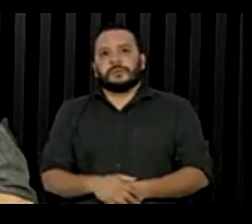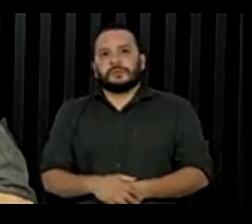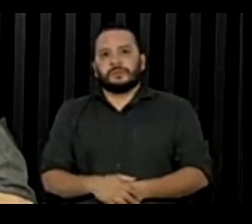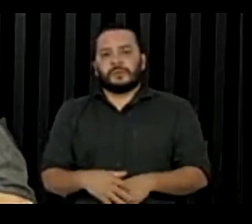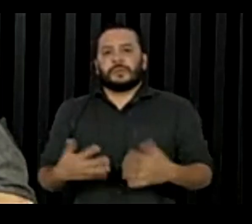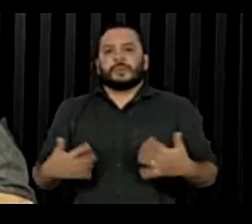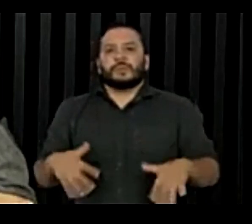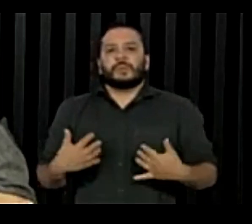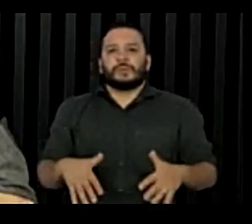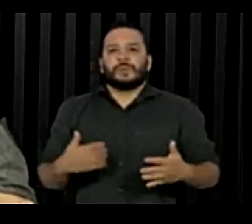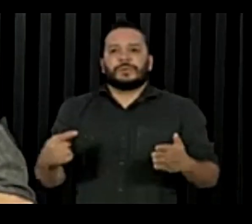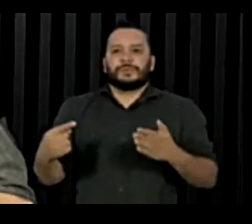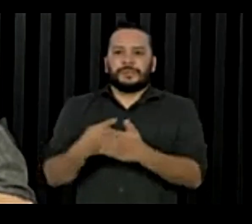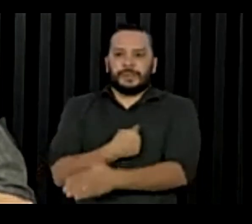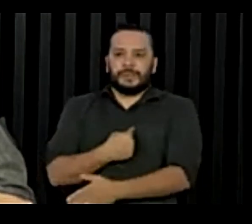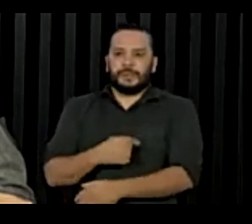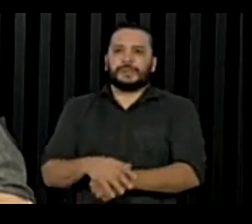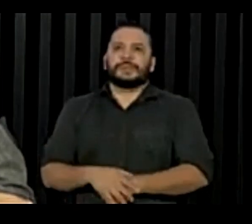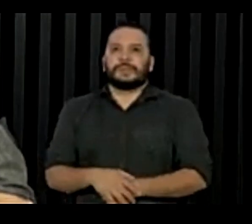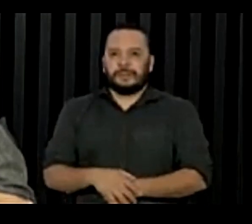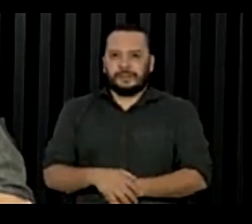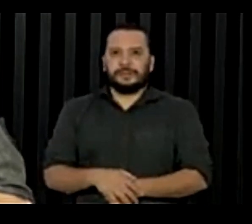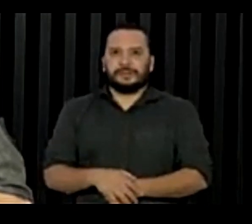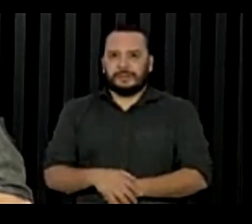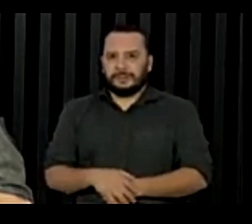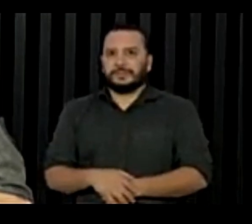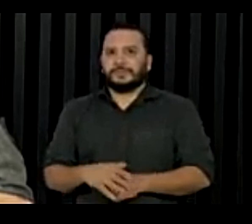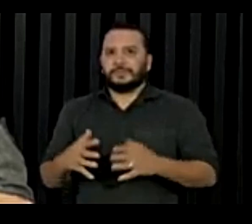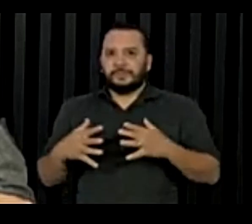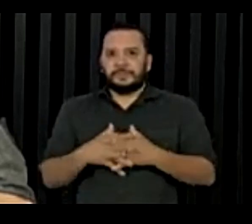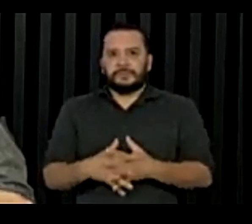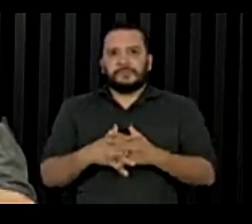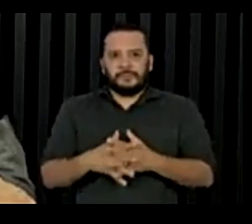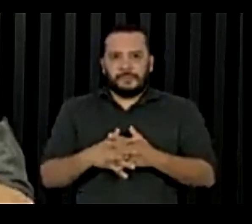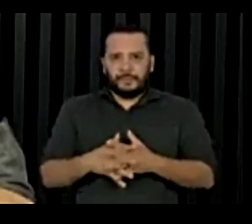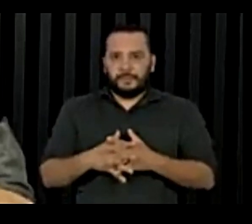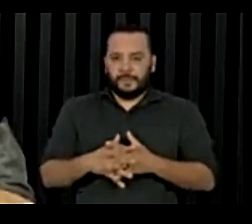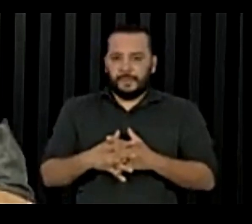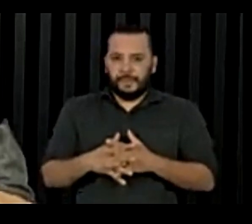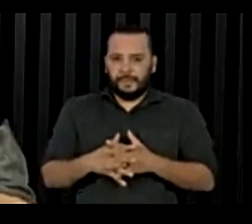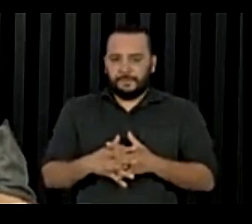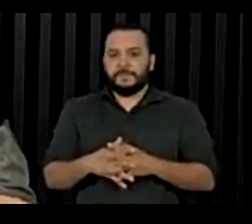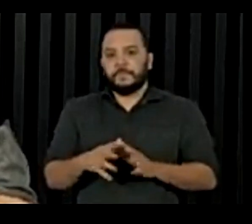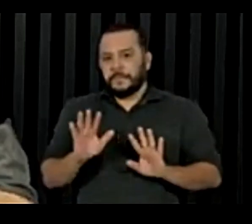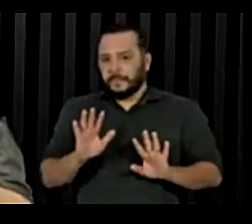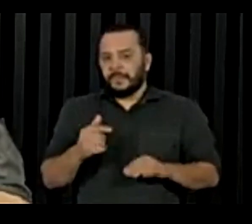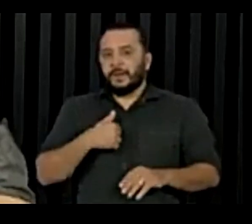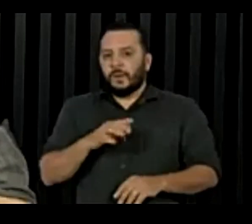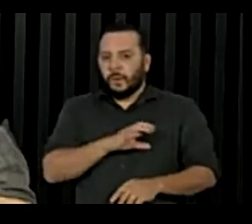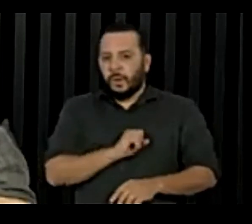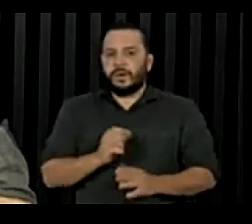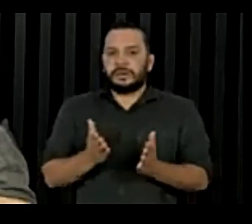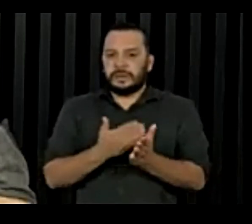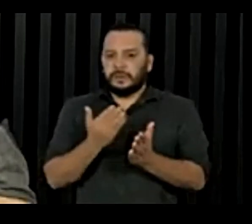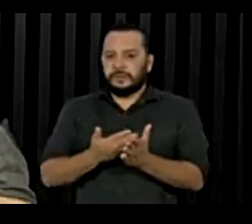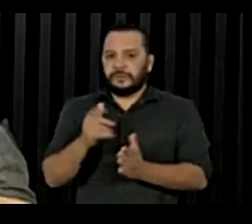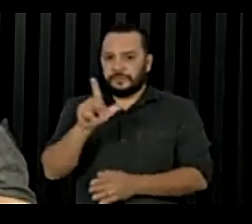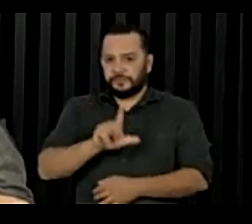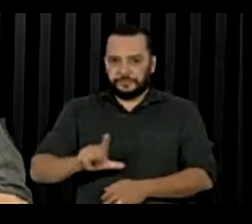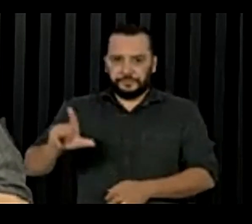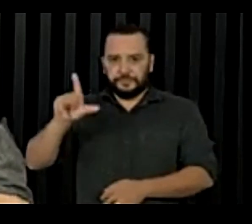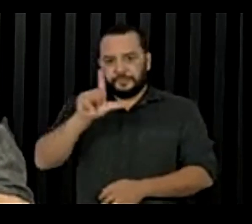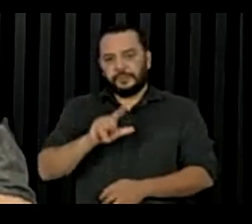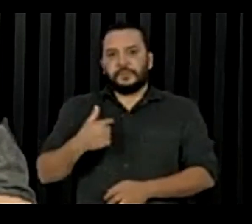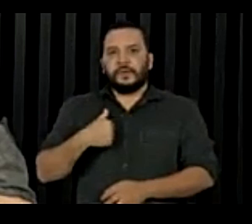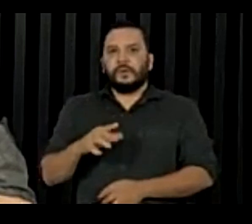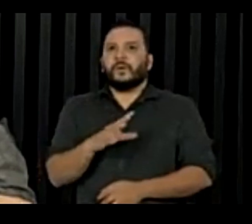Uau, essa pergunta é complicada. Eu realmente gosto muito de literatura, eu leio